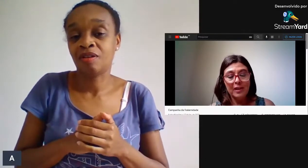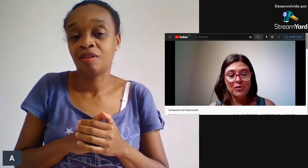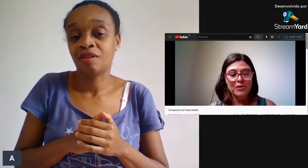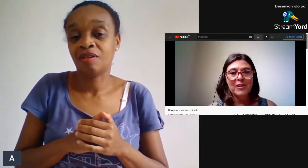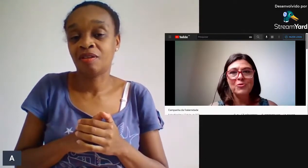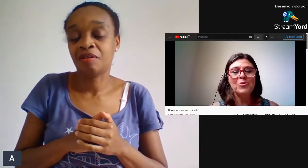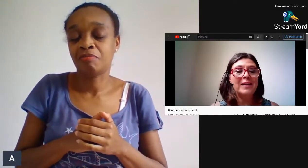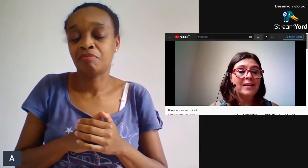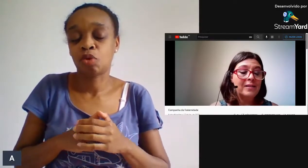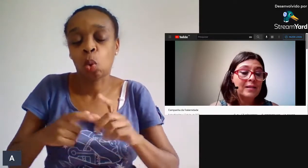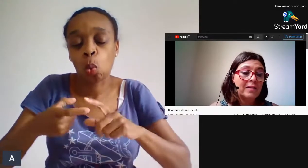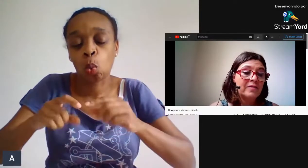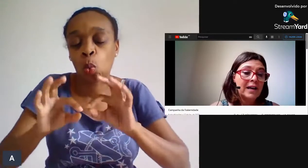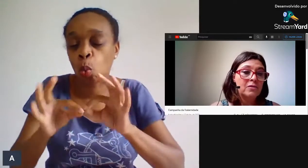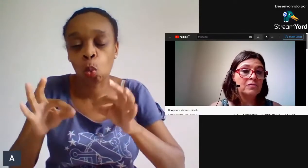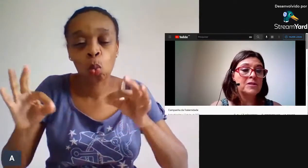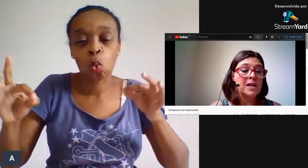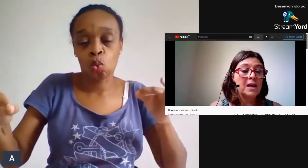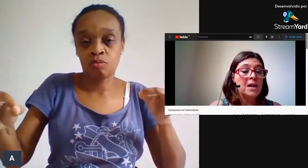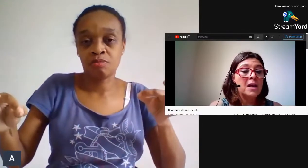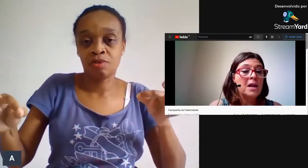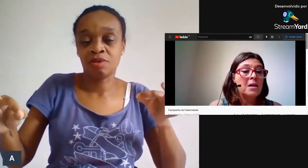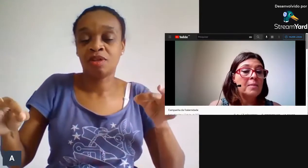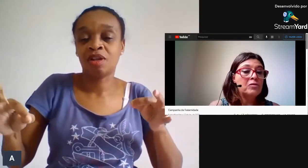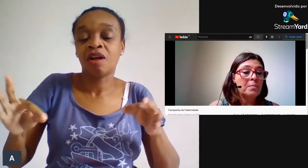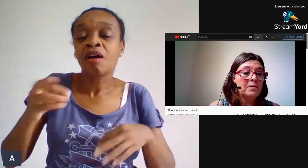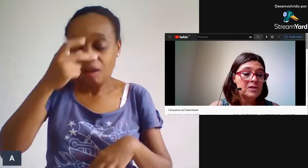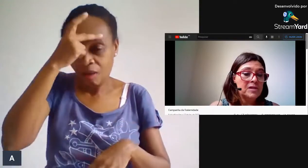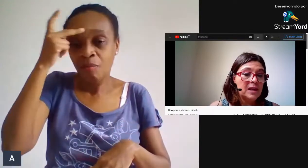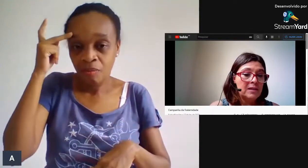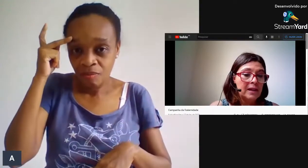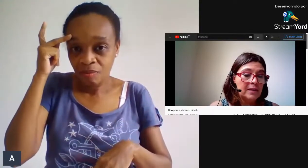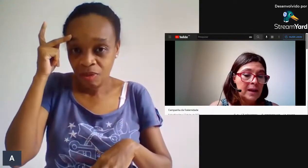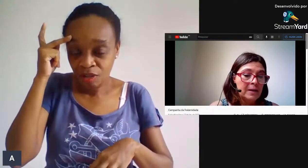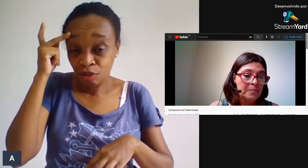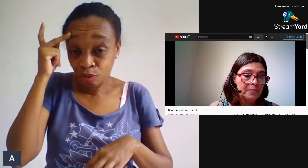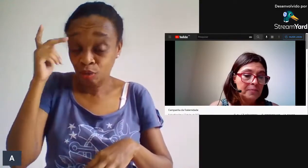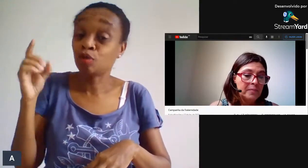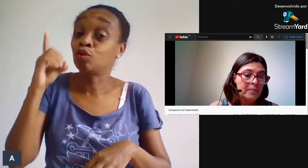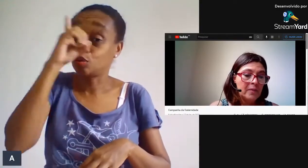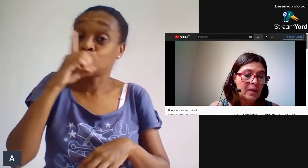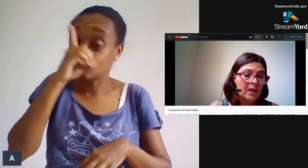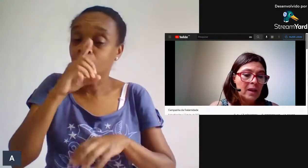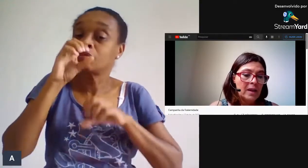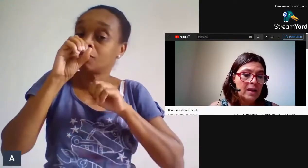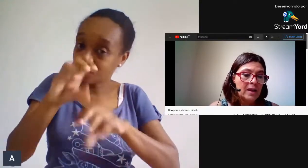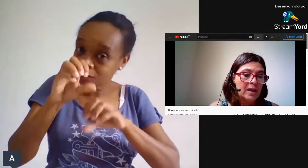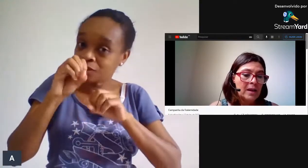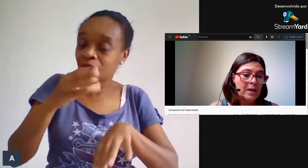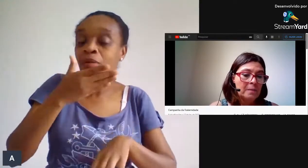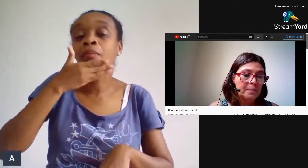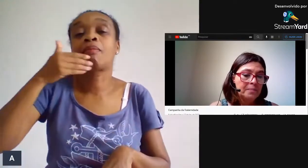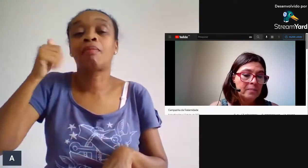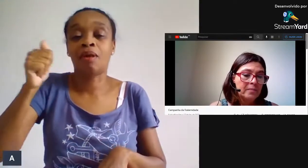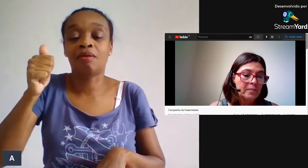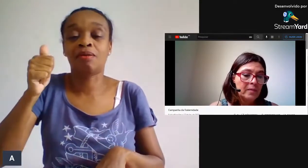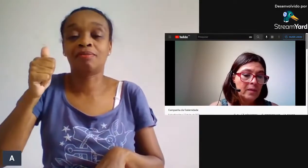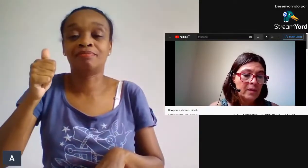é muito extenso, daí o catequista vai falar com você. Mas só para você entender,